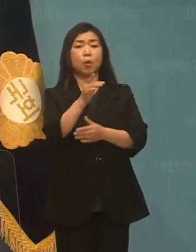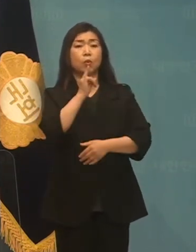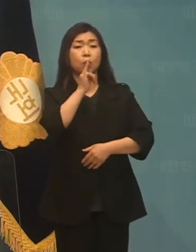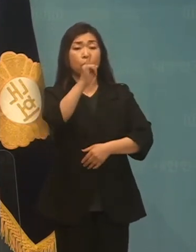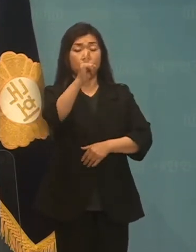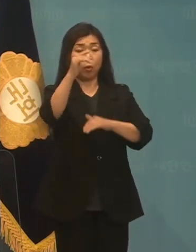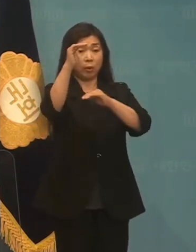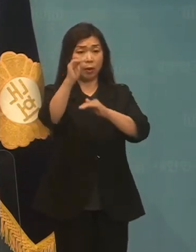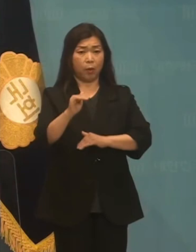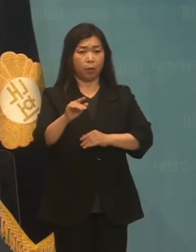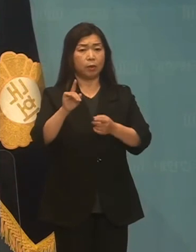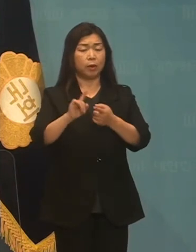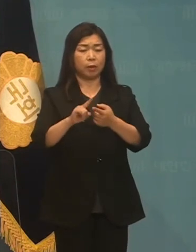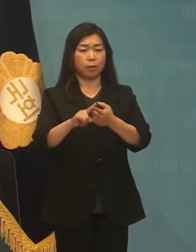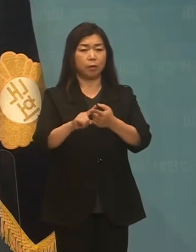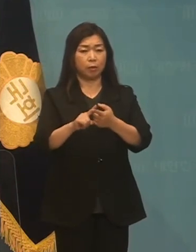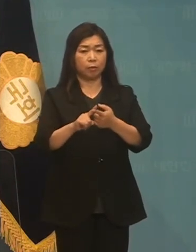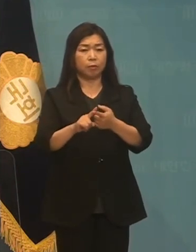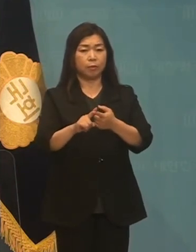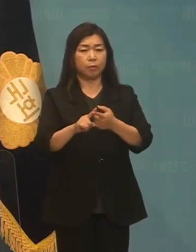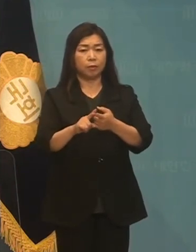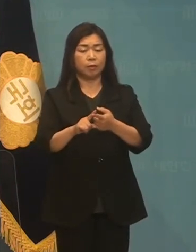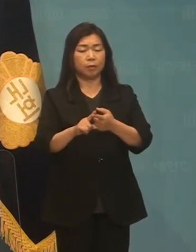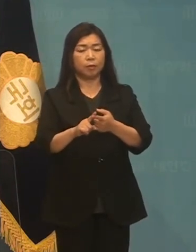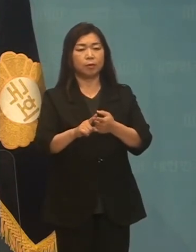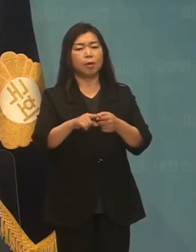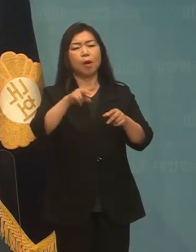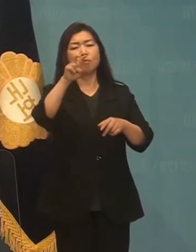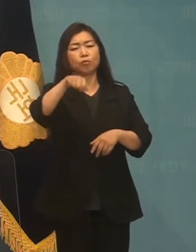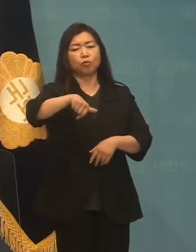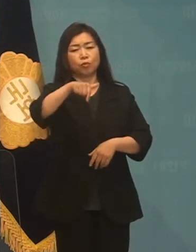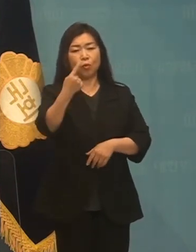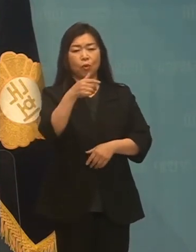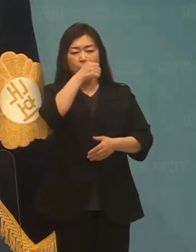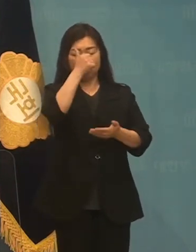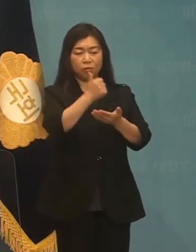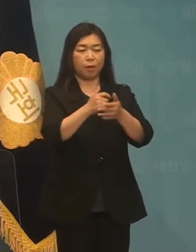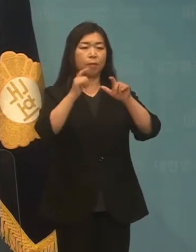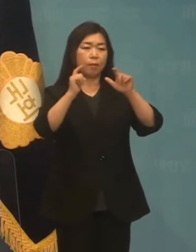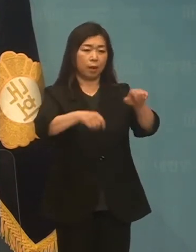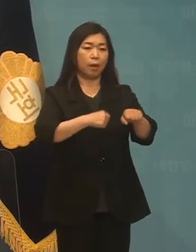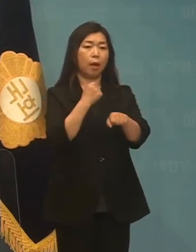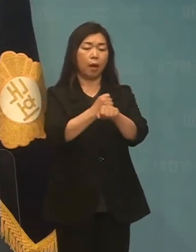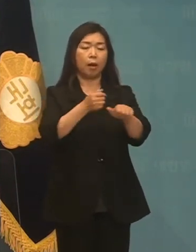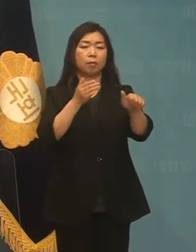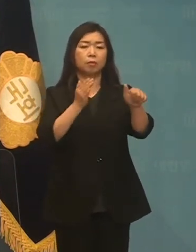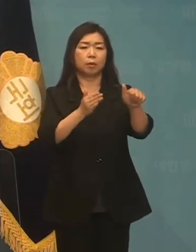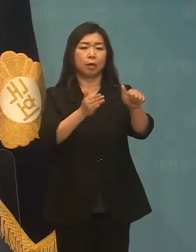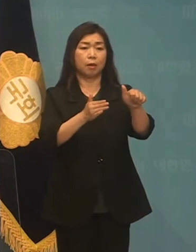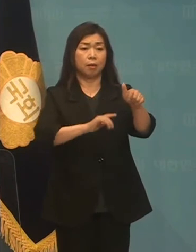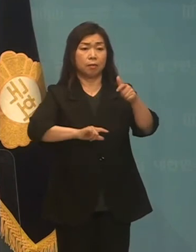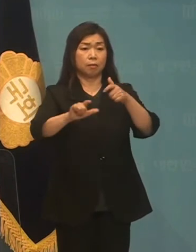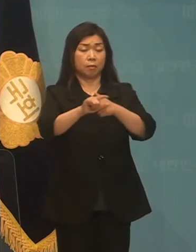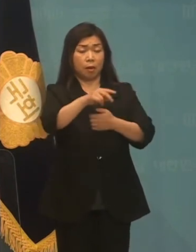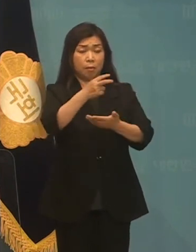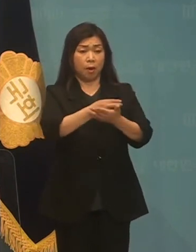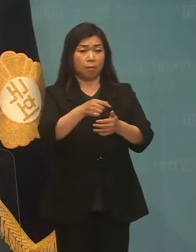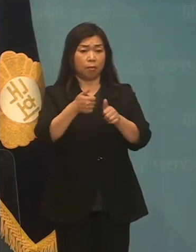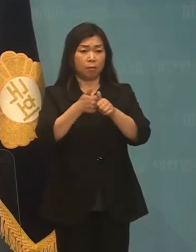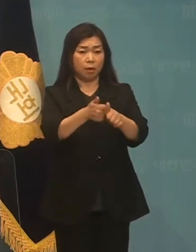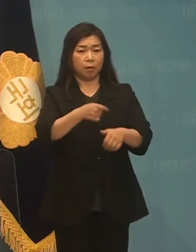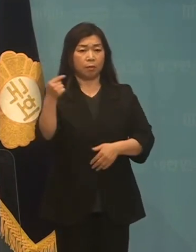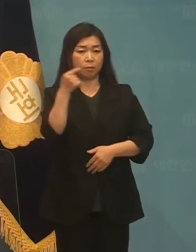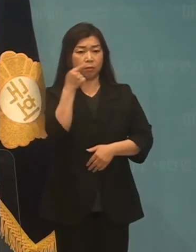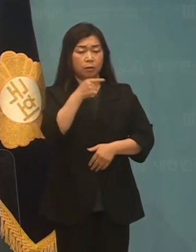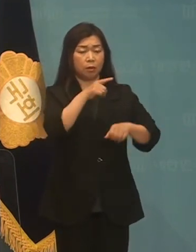고소 자체에 대해서도 무고죄를 적용하여 엄중하게